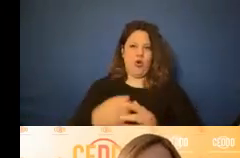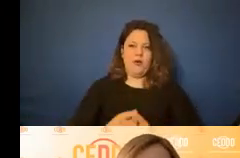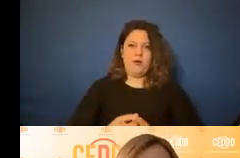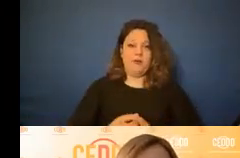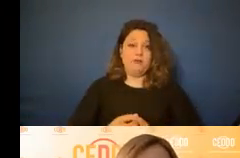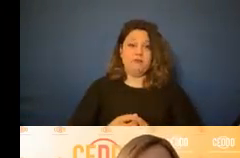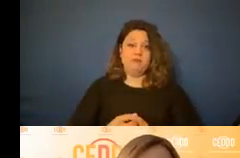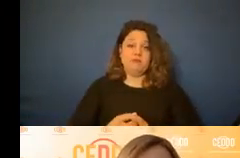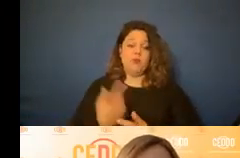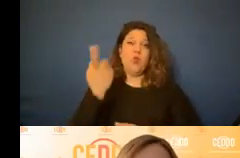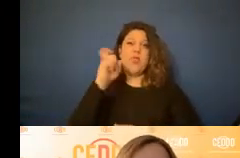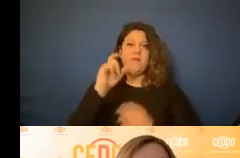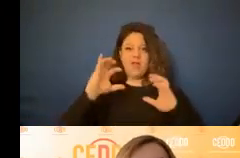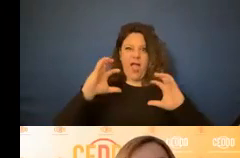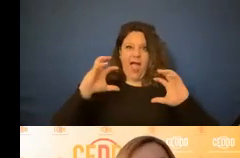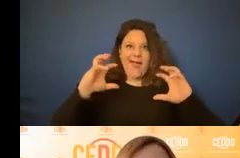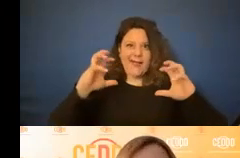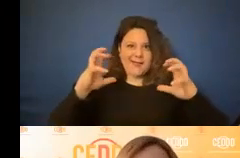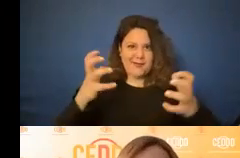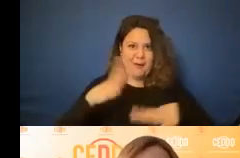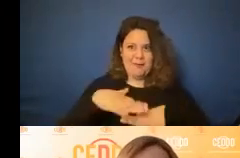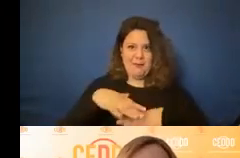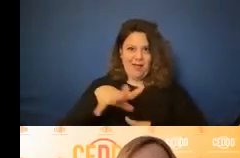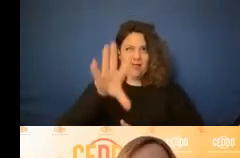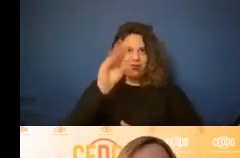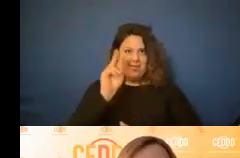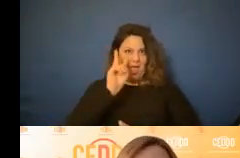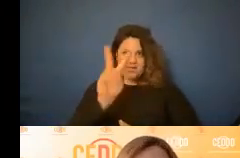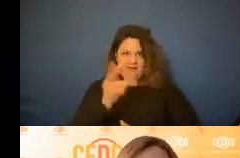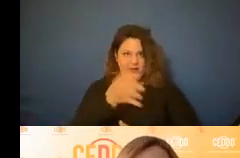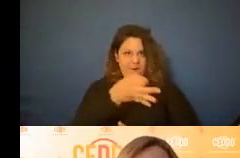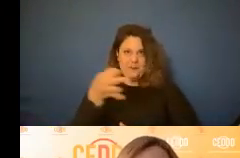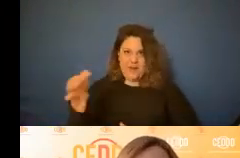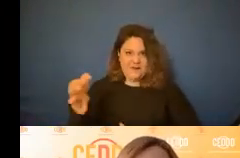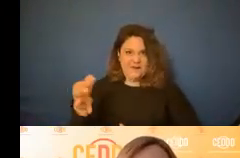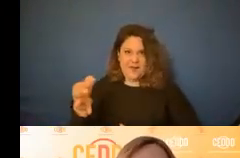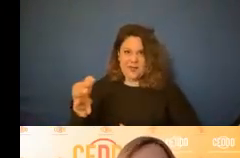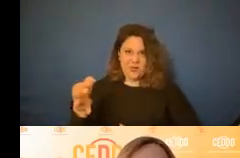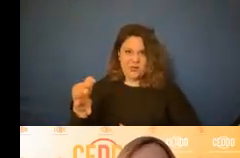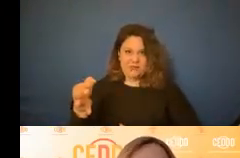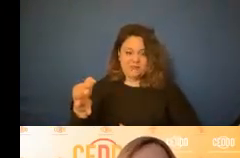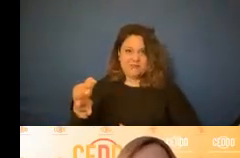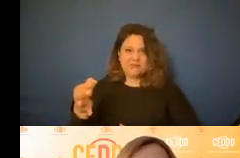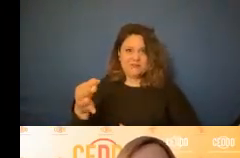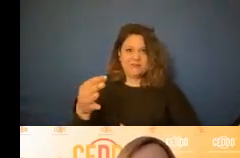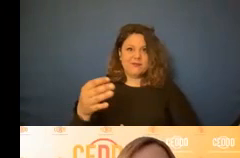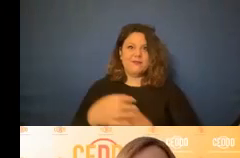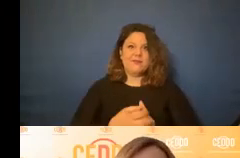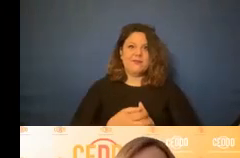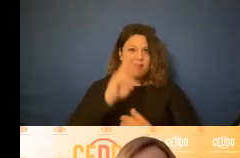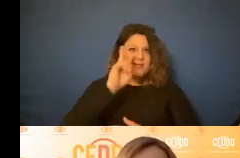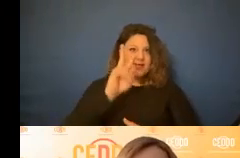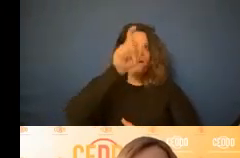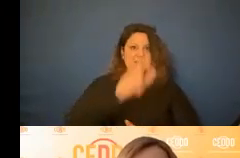una agresividad como para entender qué es el acoso. Se ven ahí, francamente, las figuras fundamentales que hay en el acoso, ¿no? Se ve a los